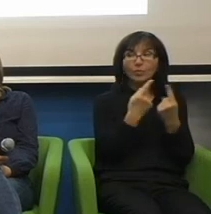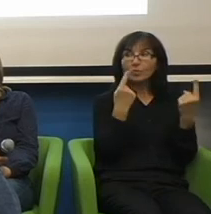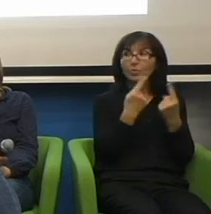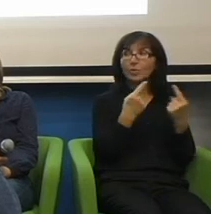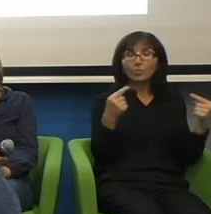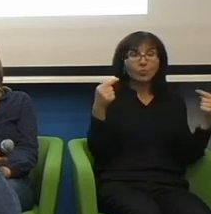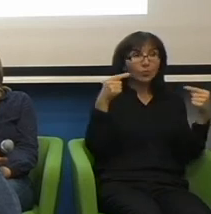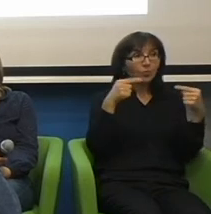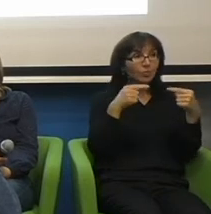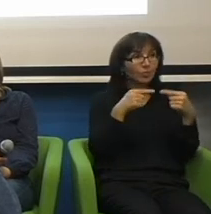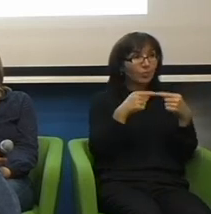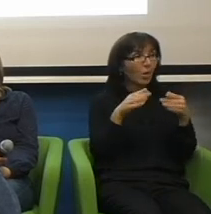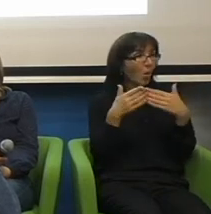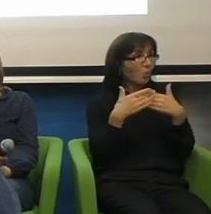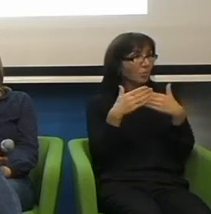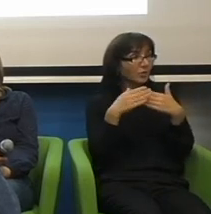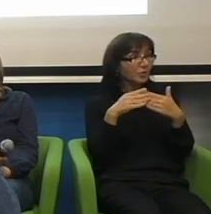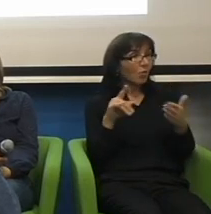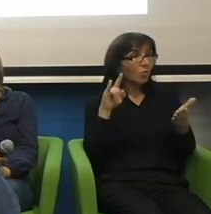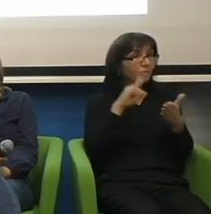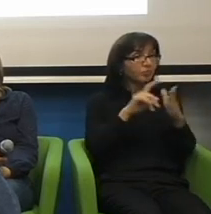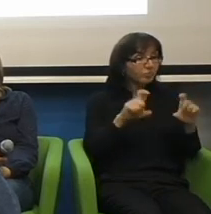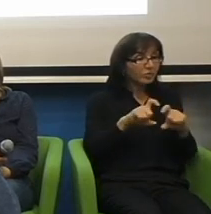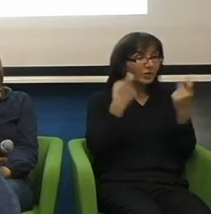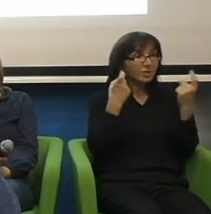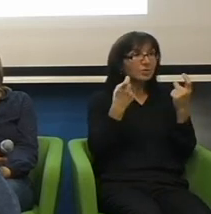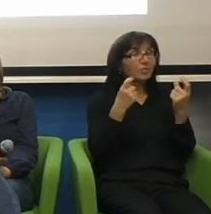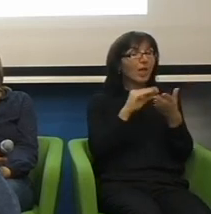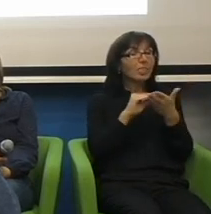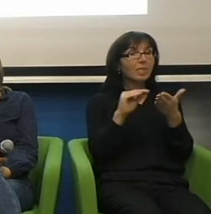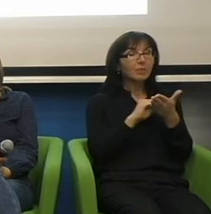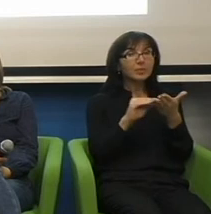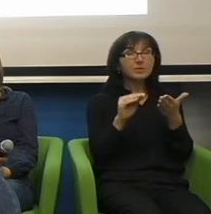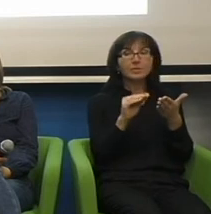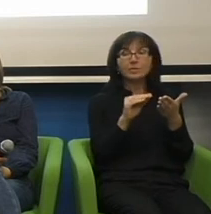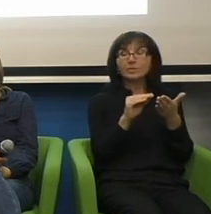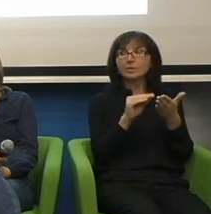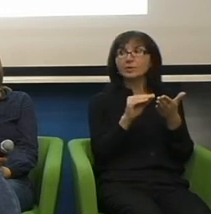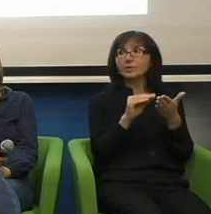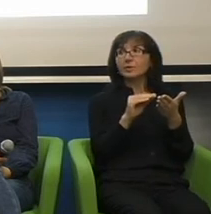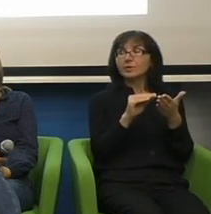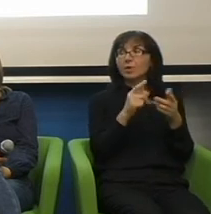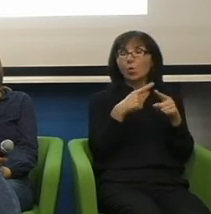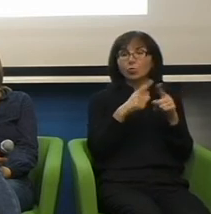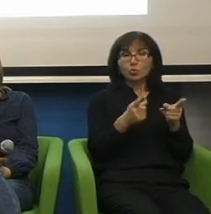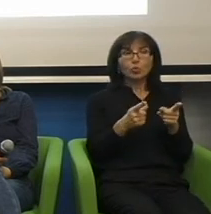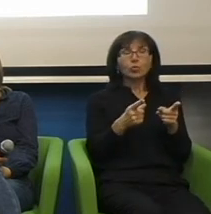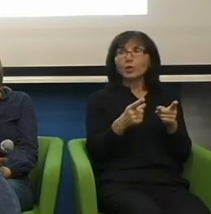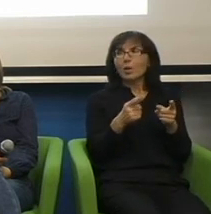no niemalże z katastrofą, tak, napisał coś takiego. Ja tutaj pozwoliłam sobie dokonać pewnych skrótów, ale myślę,